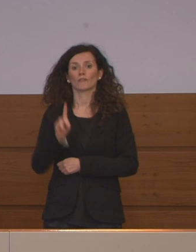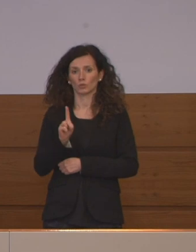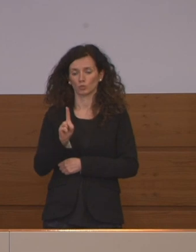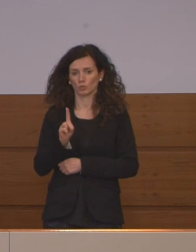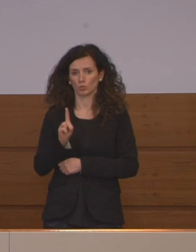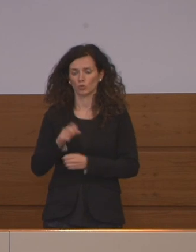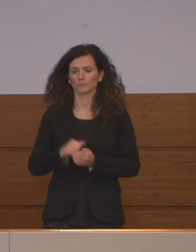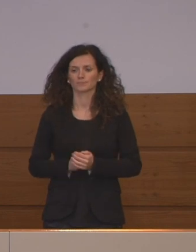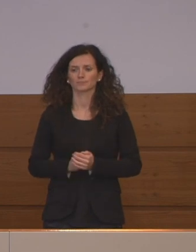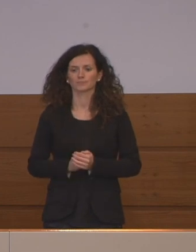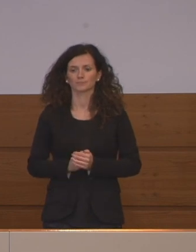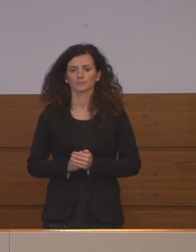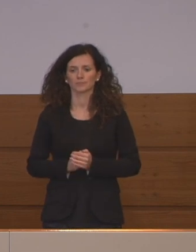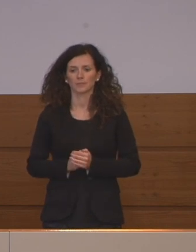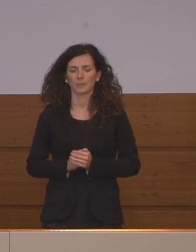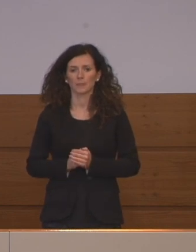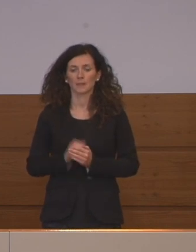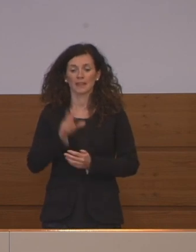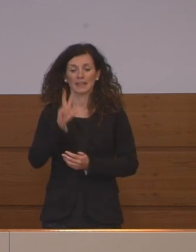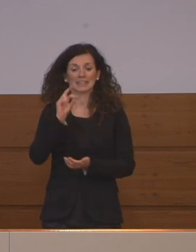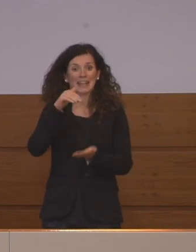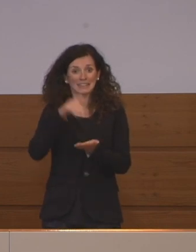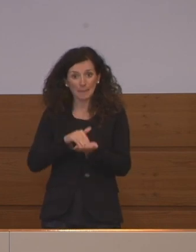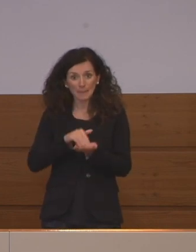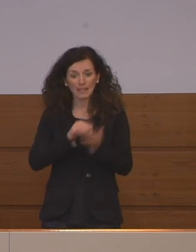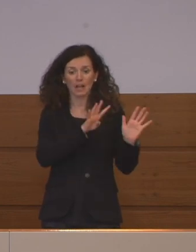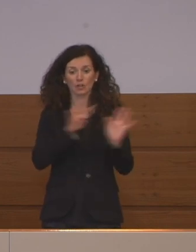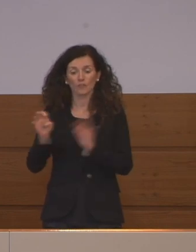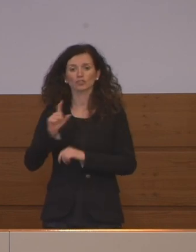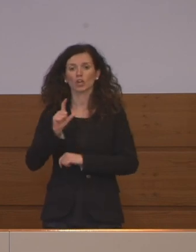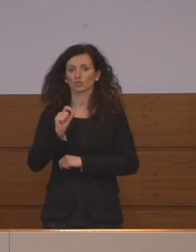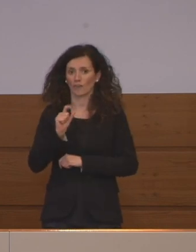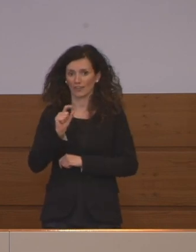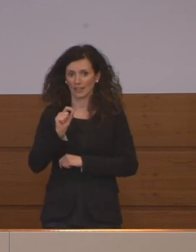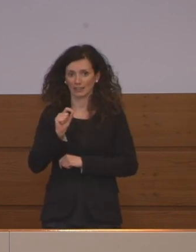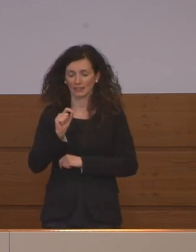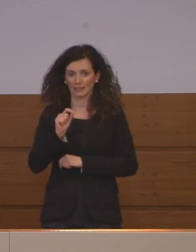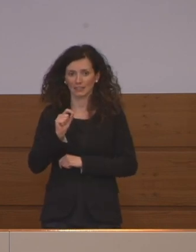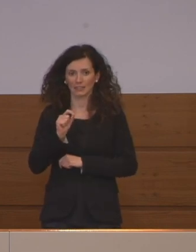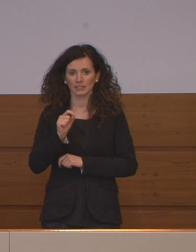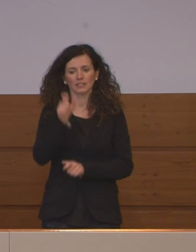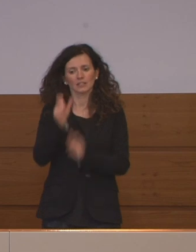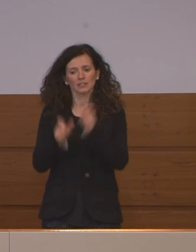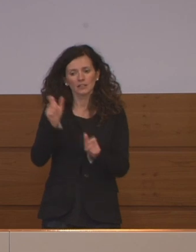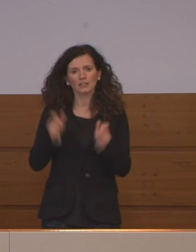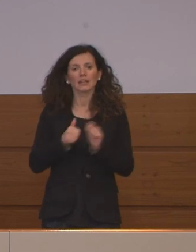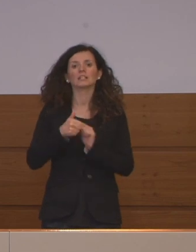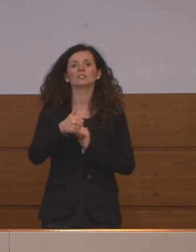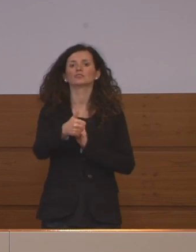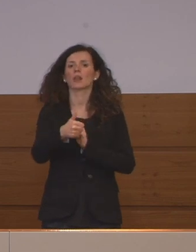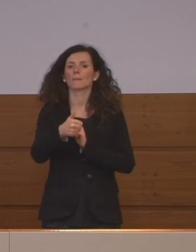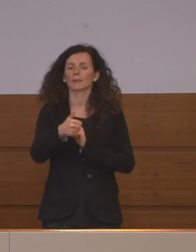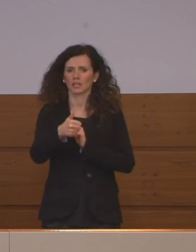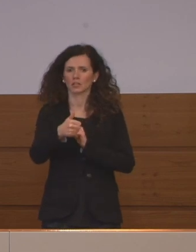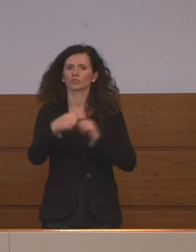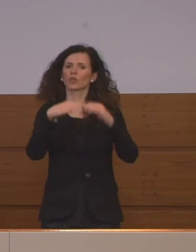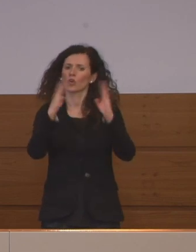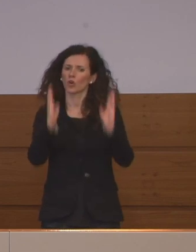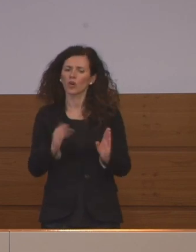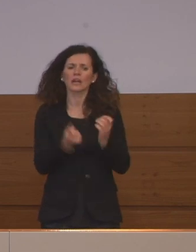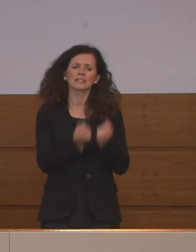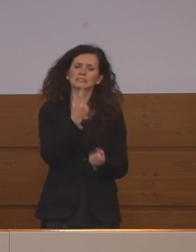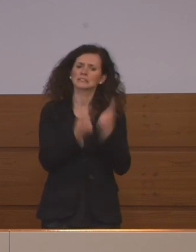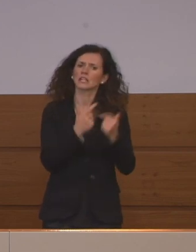sono 30.920 le persone in isolamento senza sintomi